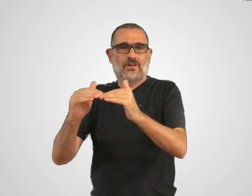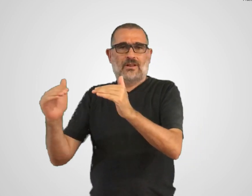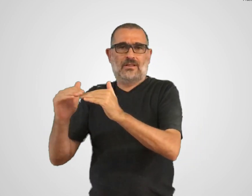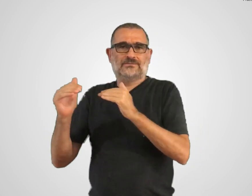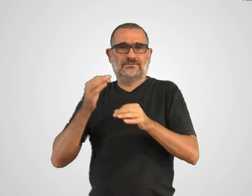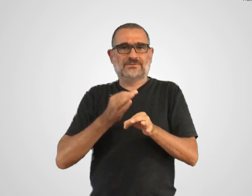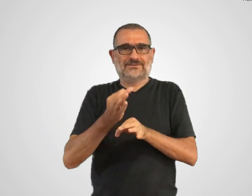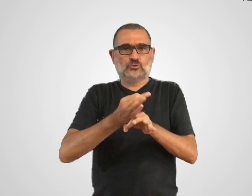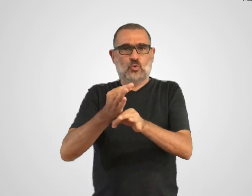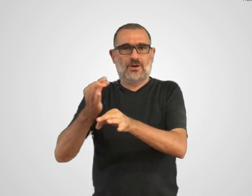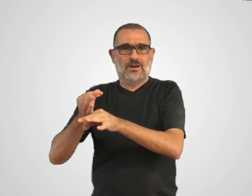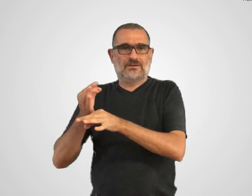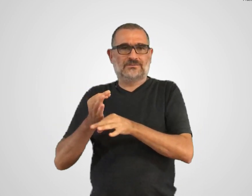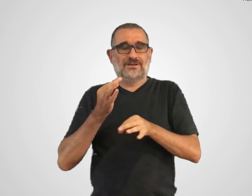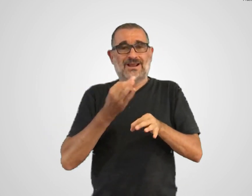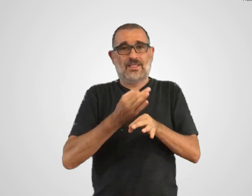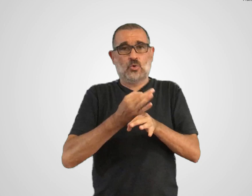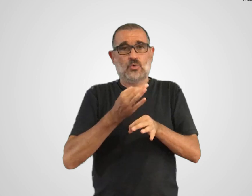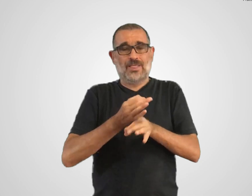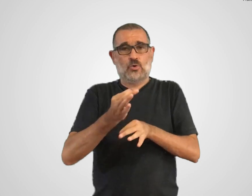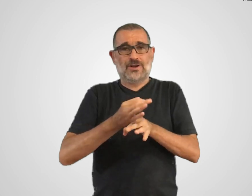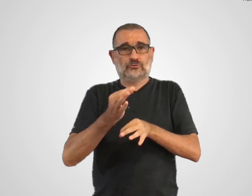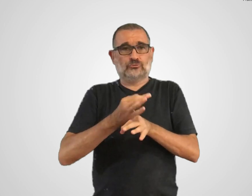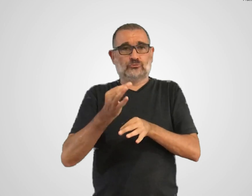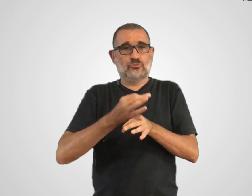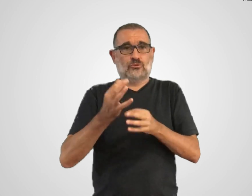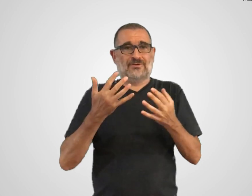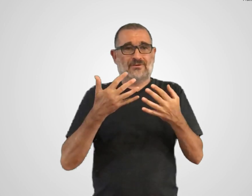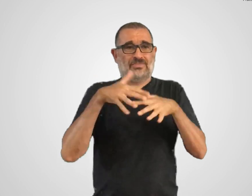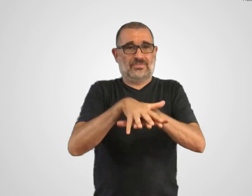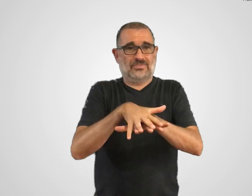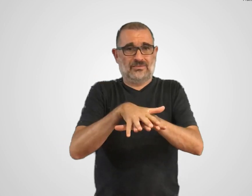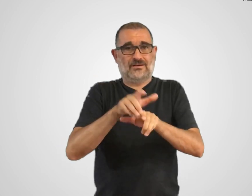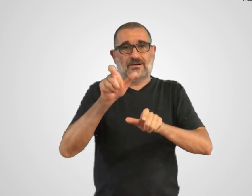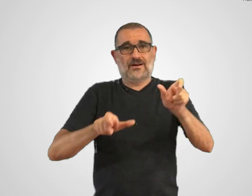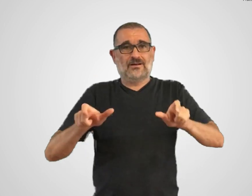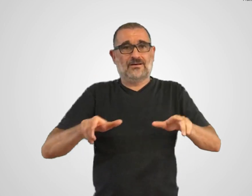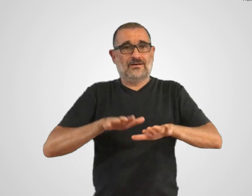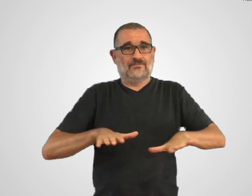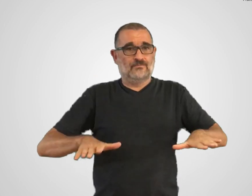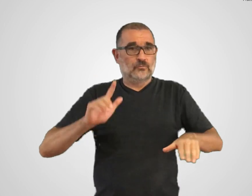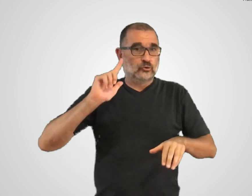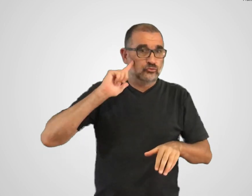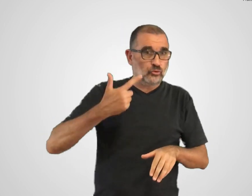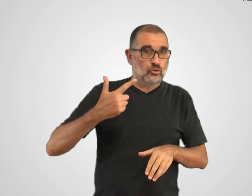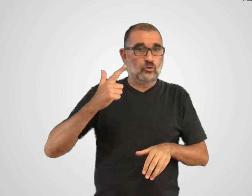en escuelas de educación integral de sordas y sordos